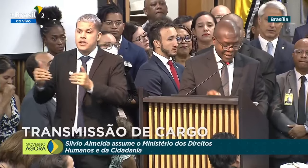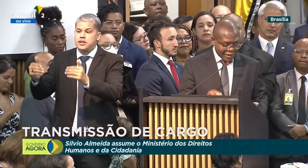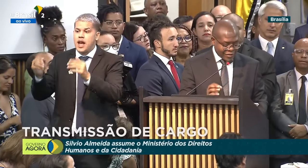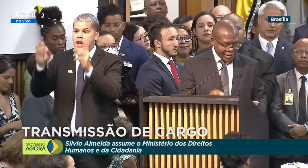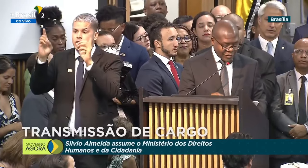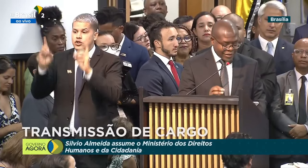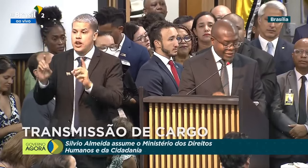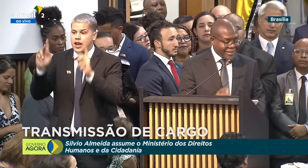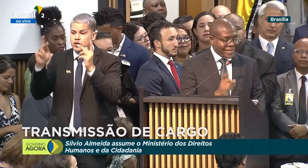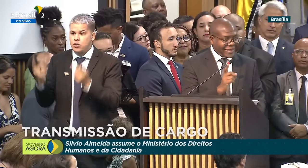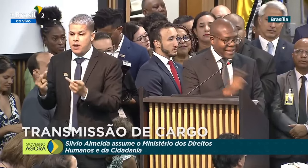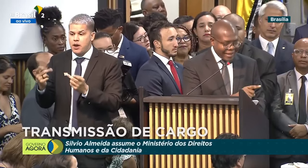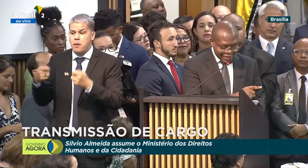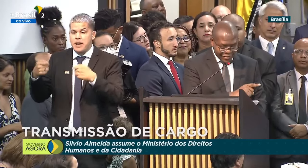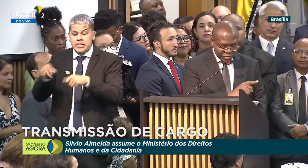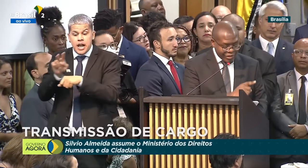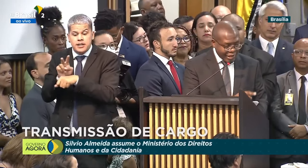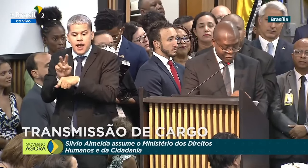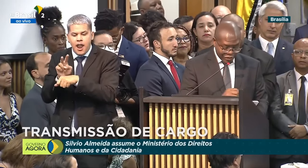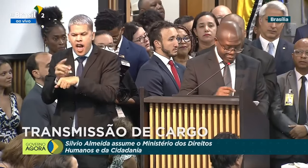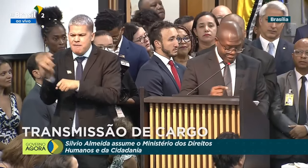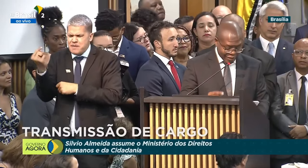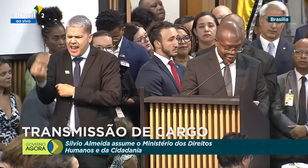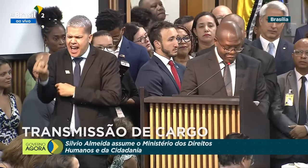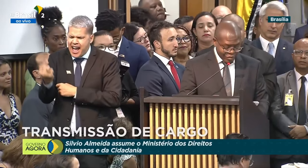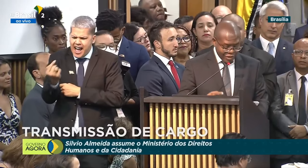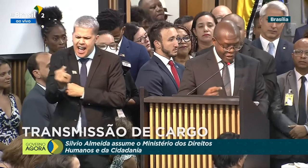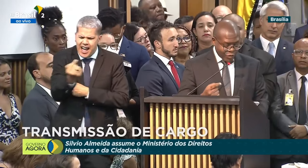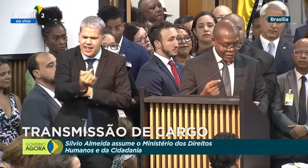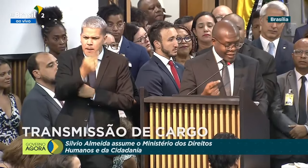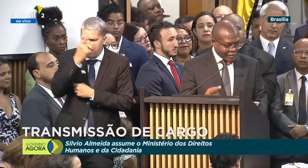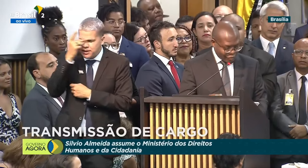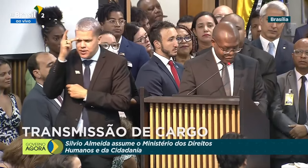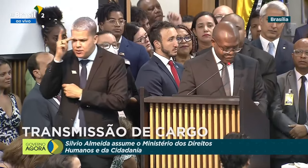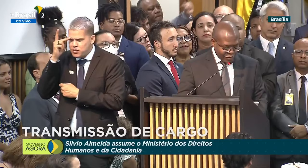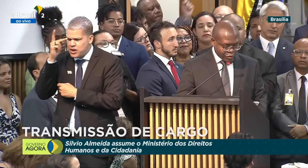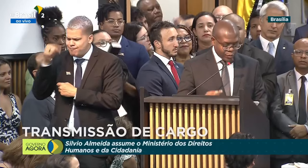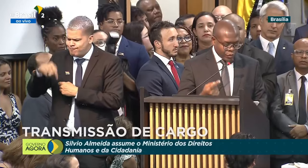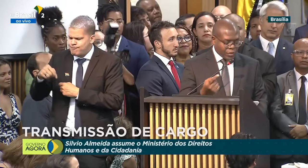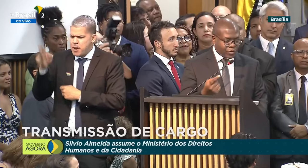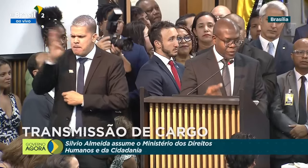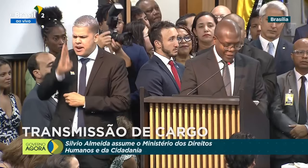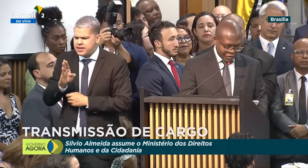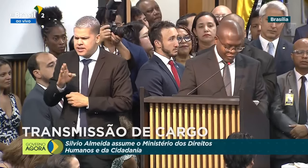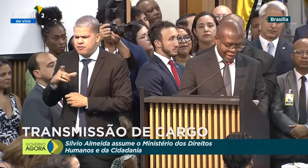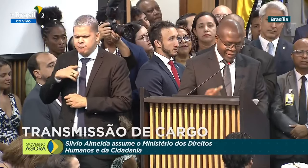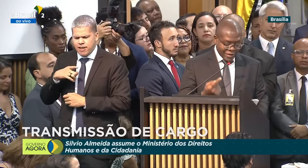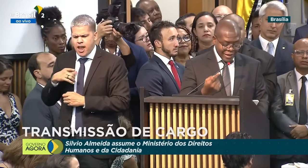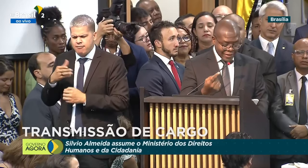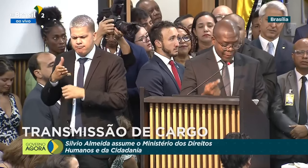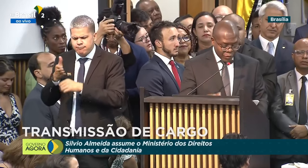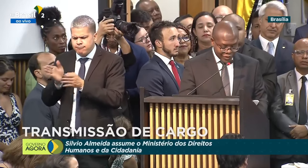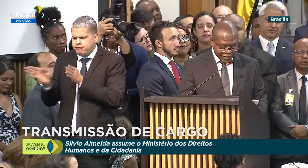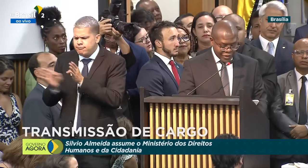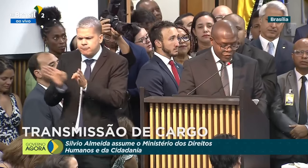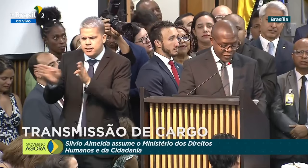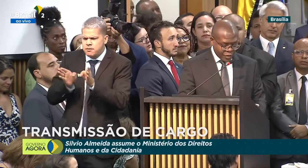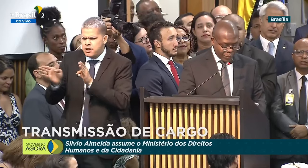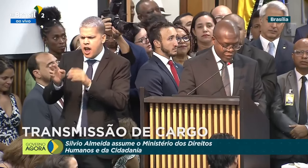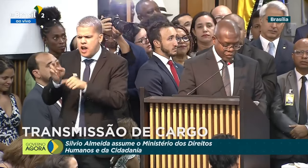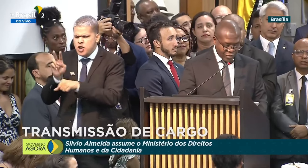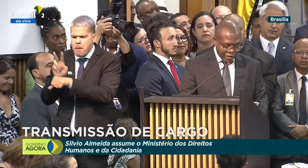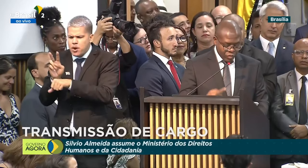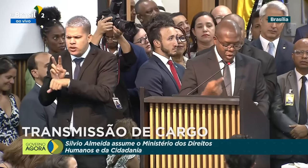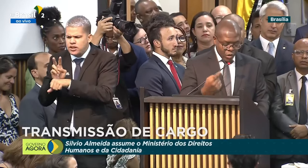e agir para que cada cidadão cidadã tenha seus direitos respeitados no acesso ao serviços públicos e particulares na proteção